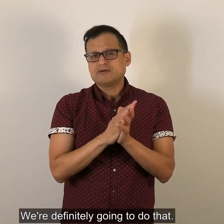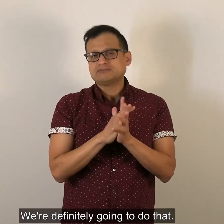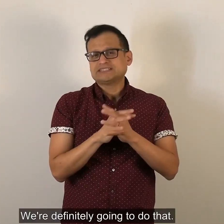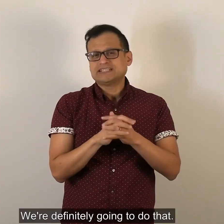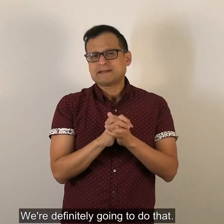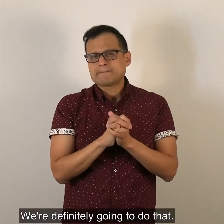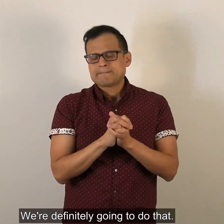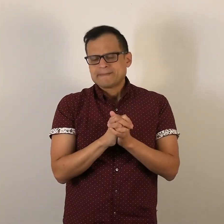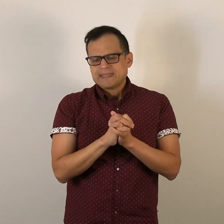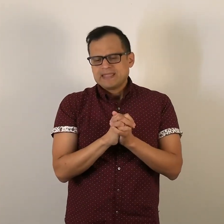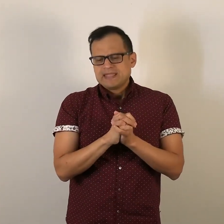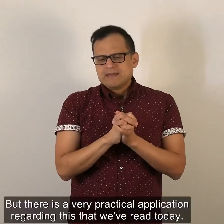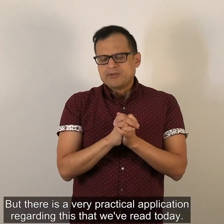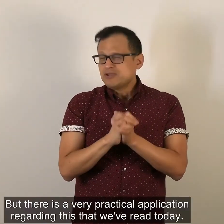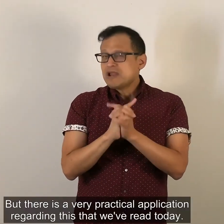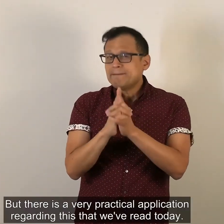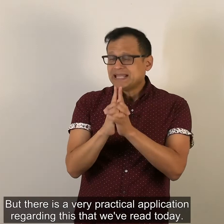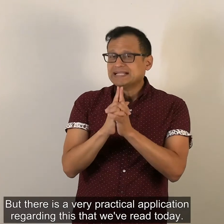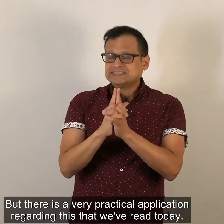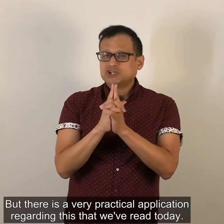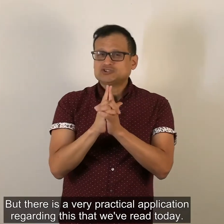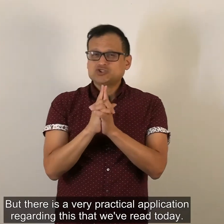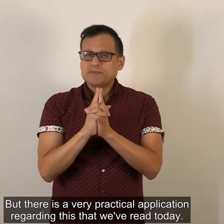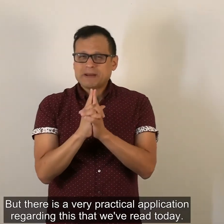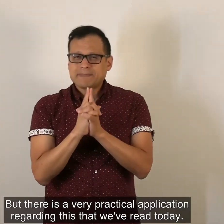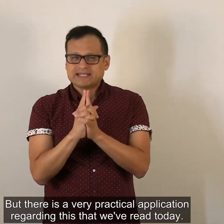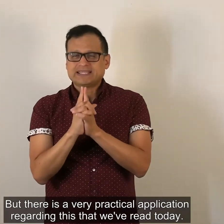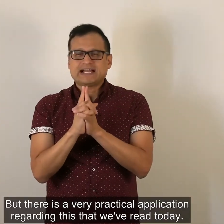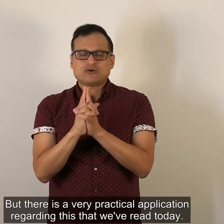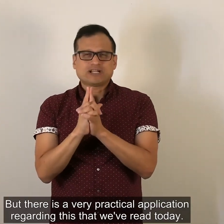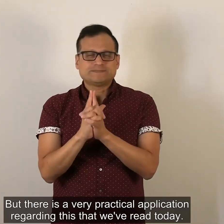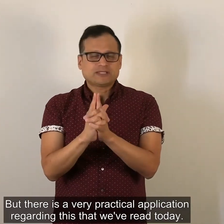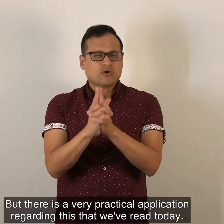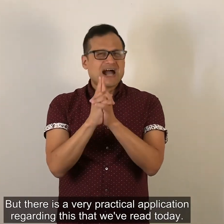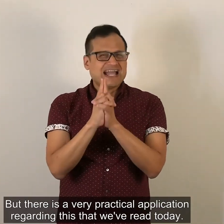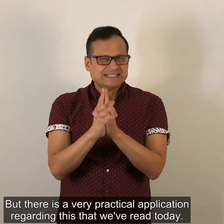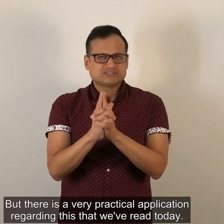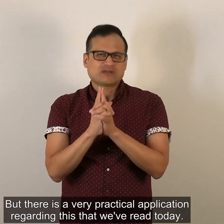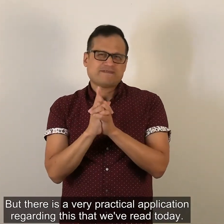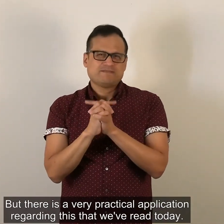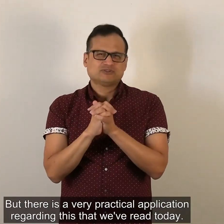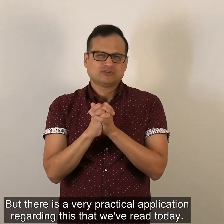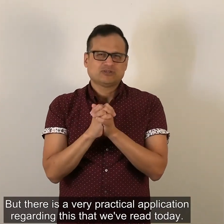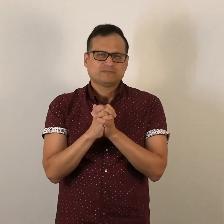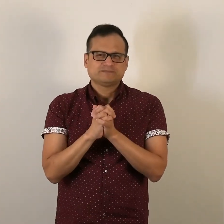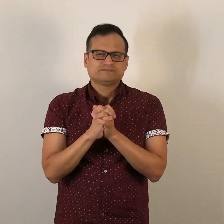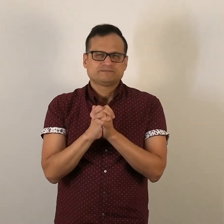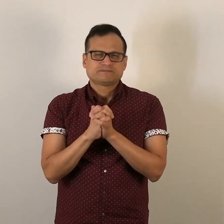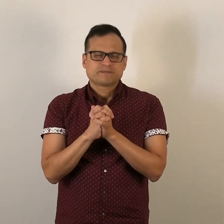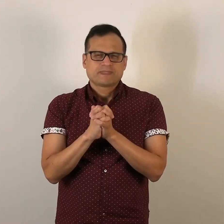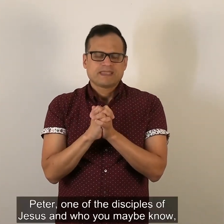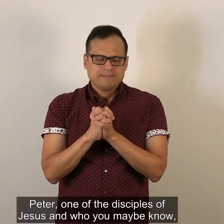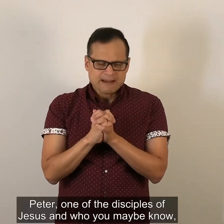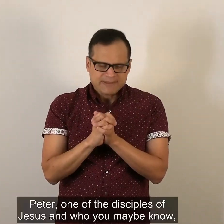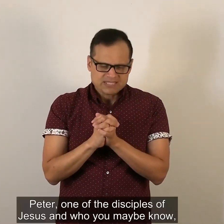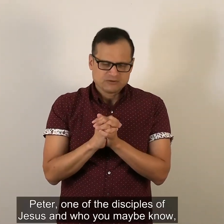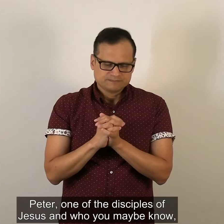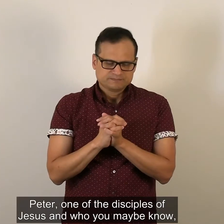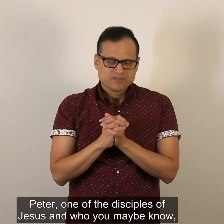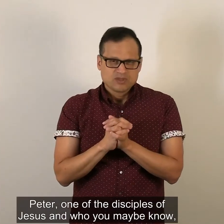a hacer. Pero hay una aplicación súper práctica con respecto a esto que vimos hoy. Mira, Pedro,